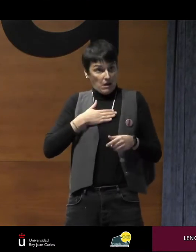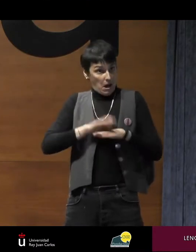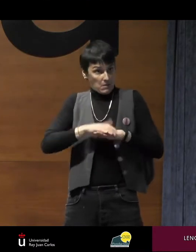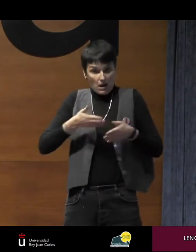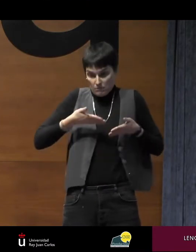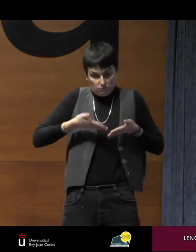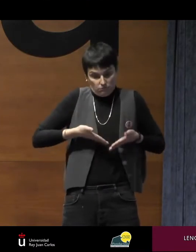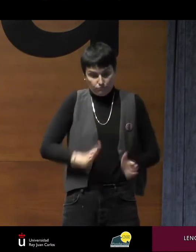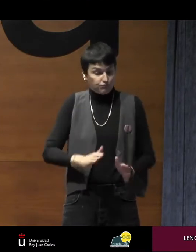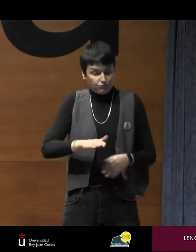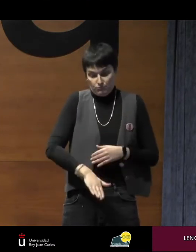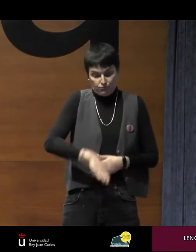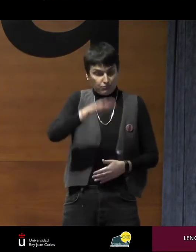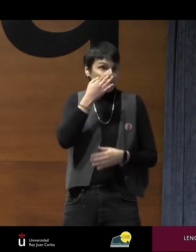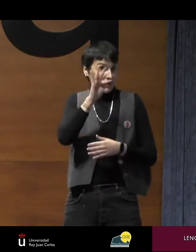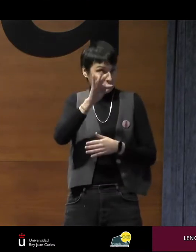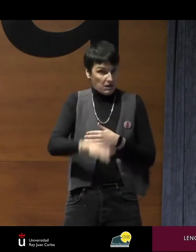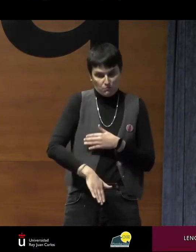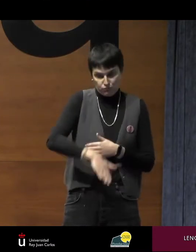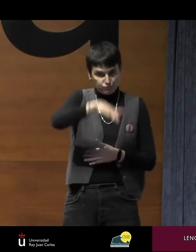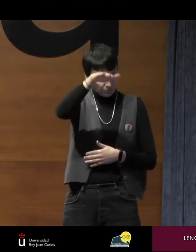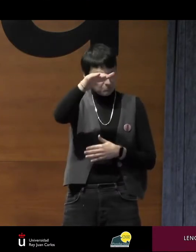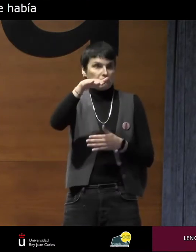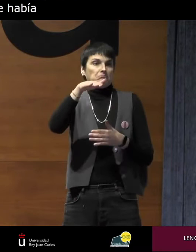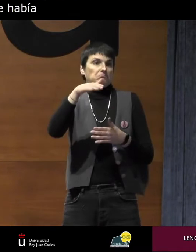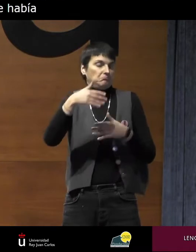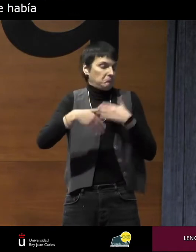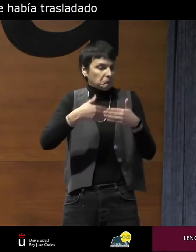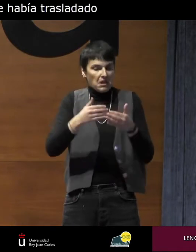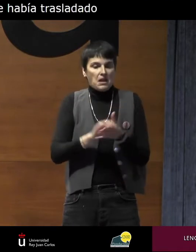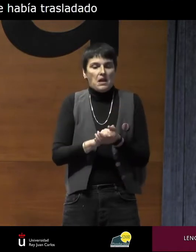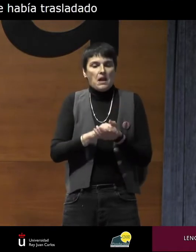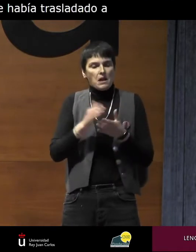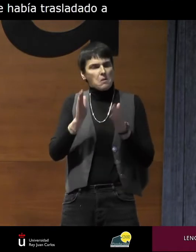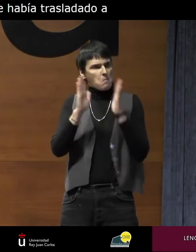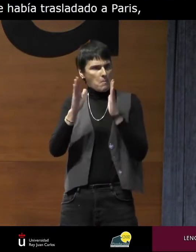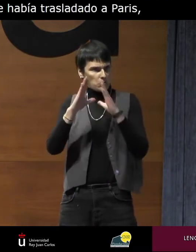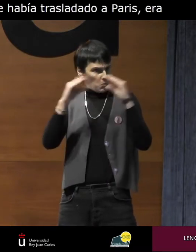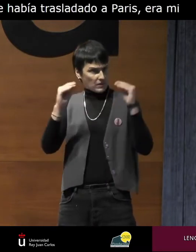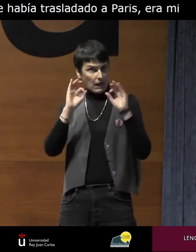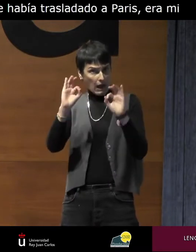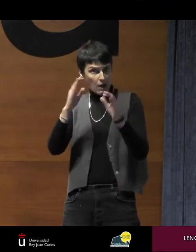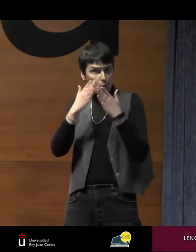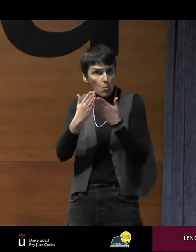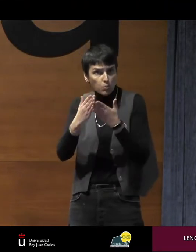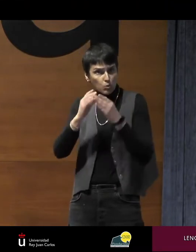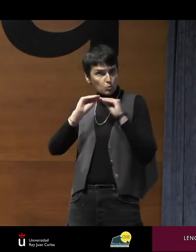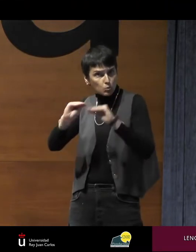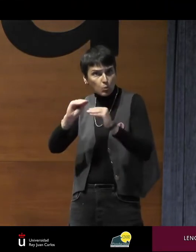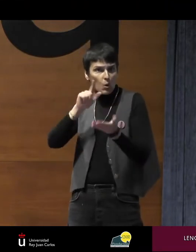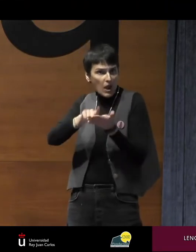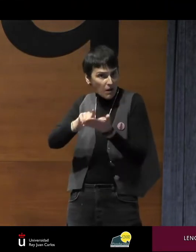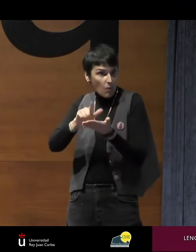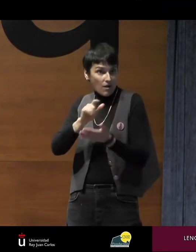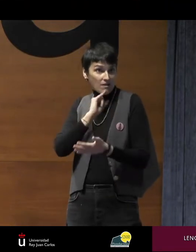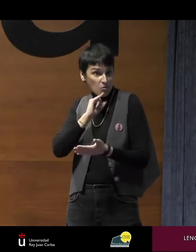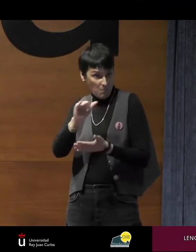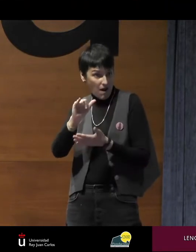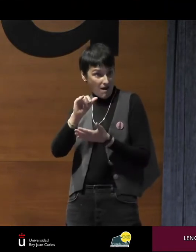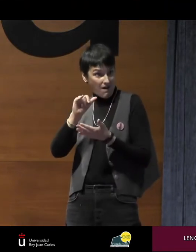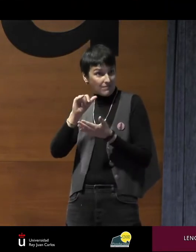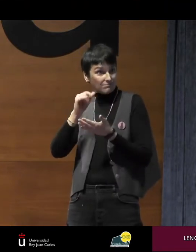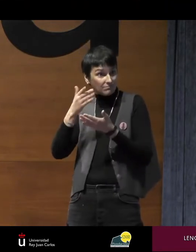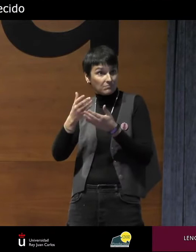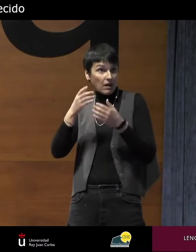trasladado a París. Ella era mi amiga de toda la vida, había crecido en Francia. Y justo en el momento